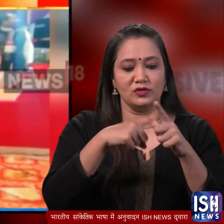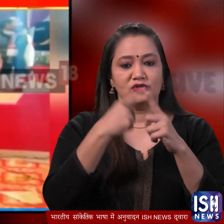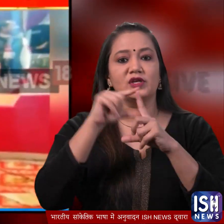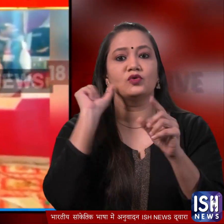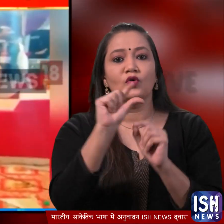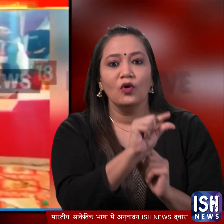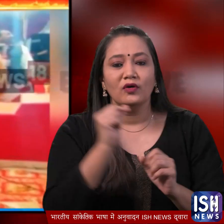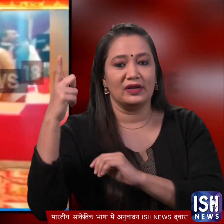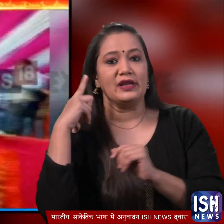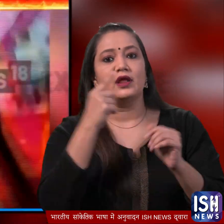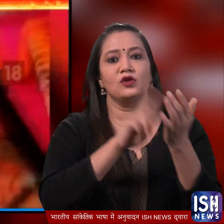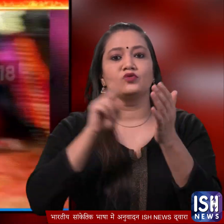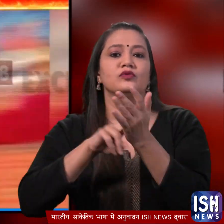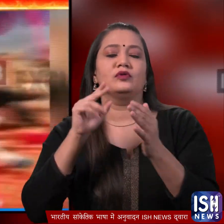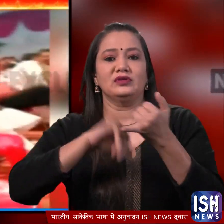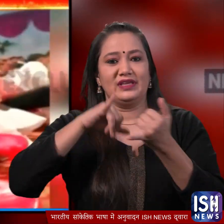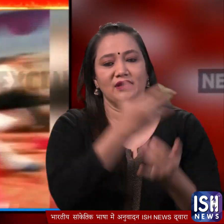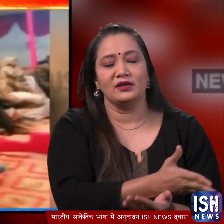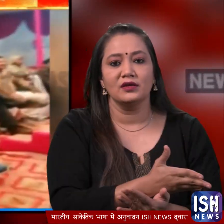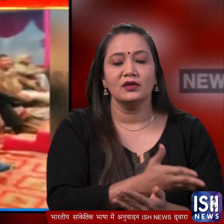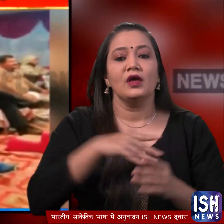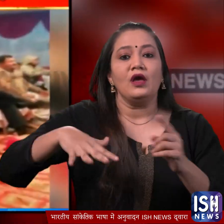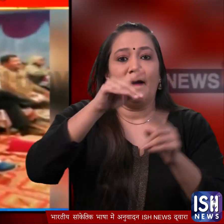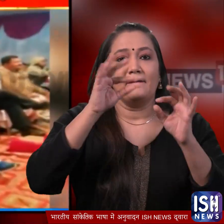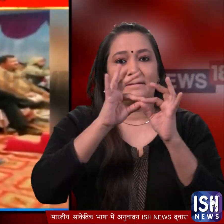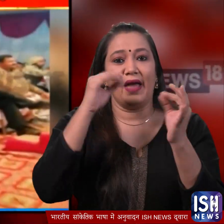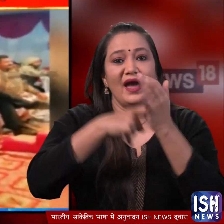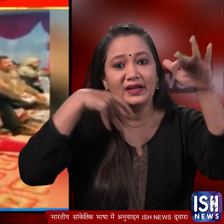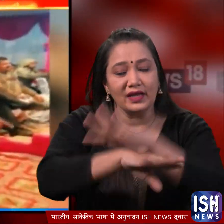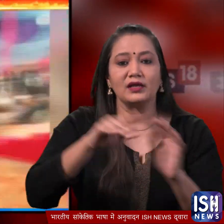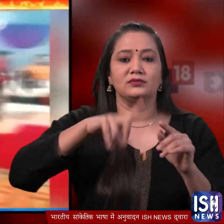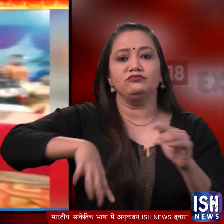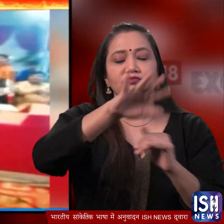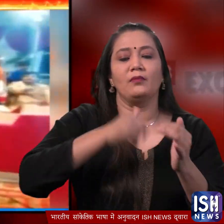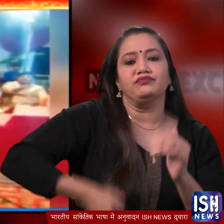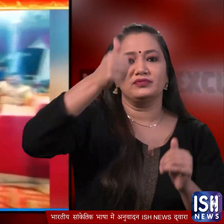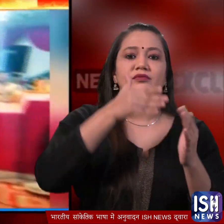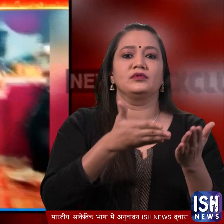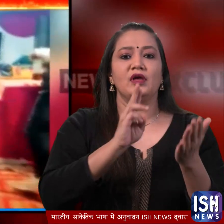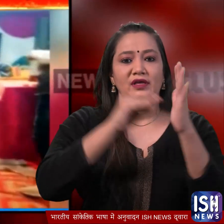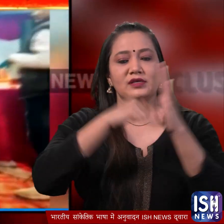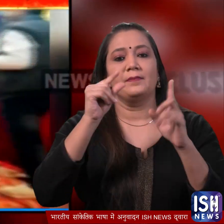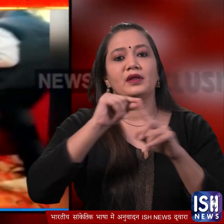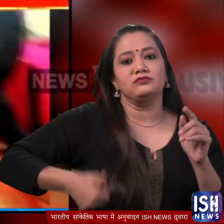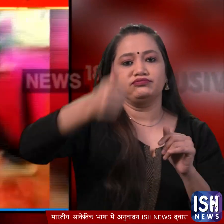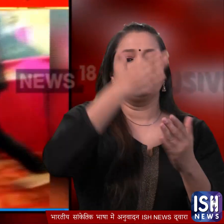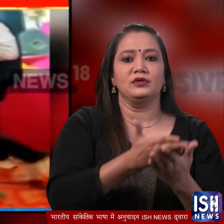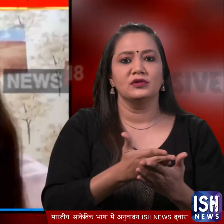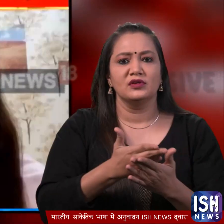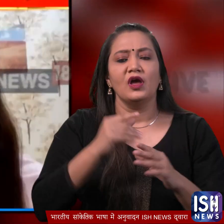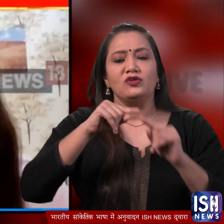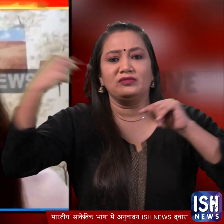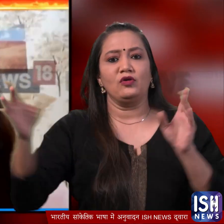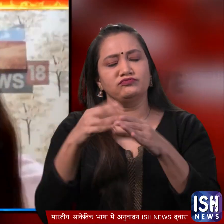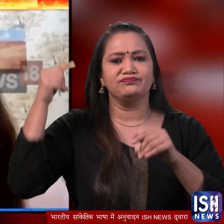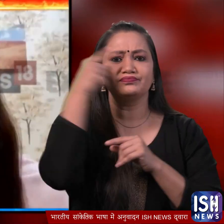के नेता नूनू सिंह, जो बिहार के लखीसराय की जिला परिषद के अध्यक्ष हैं। इसलिए विपक्ष ने सरकार को घेरने में देर नहीं की।